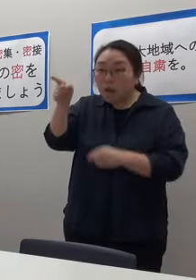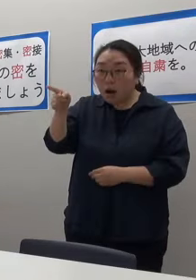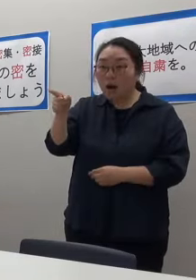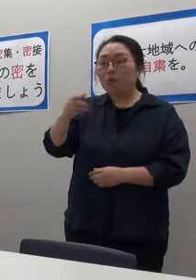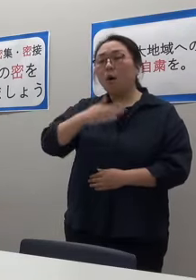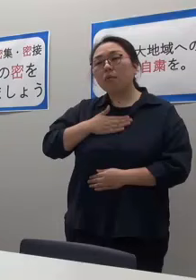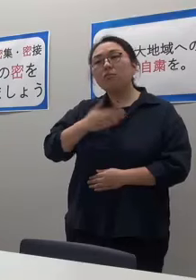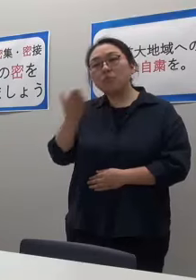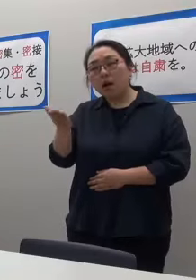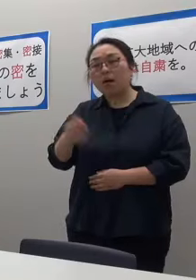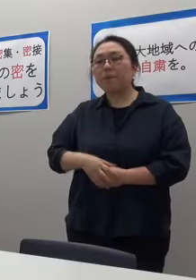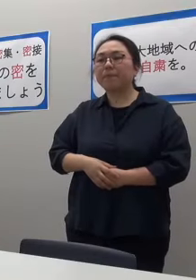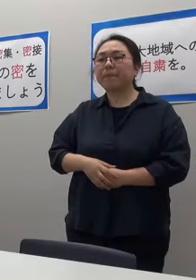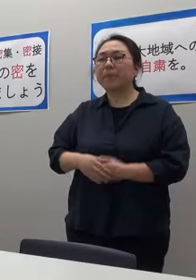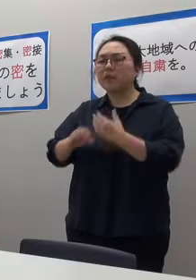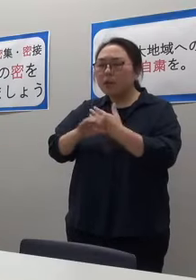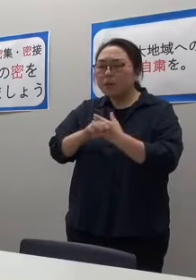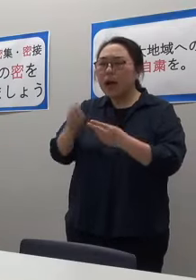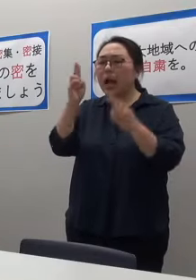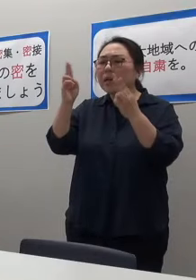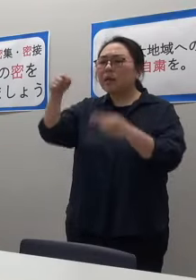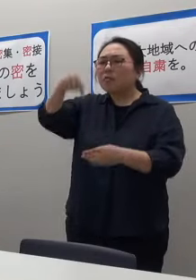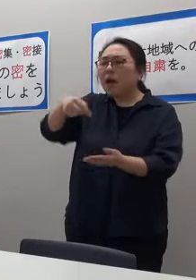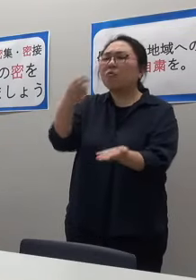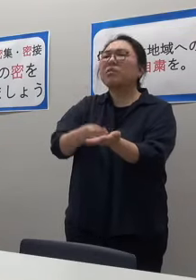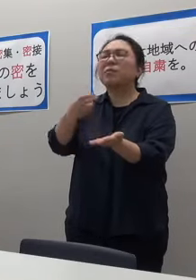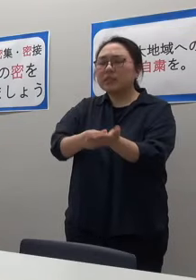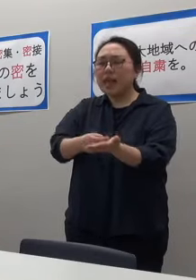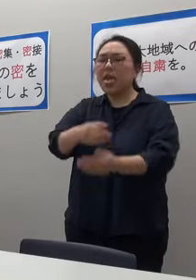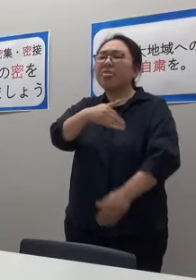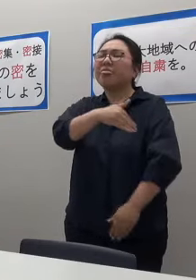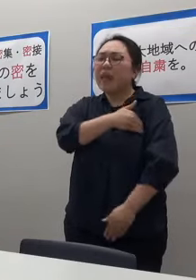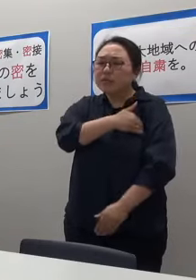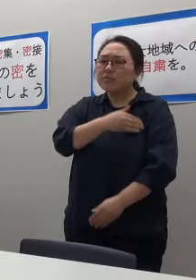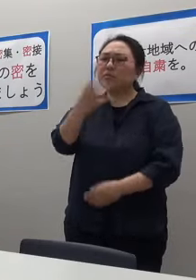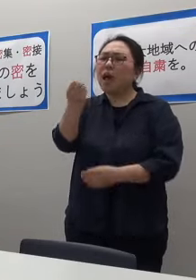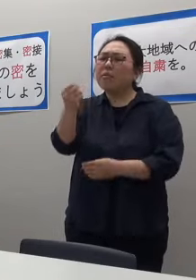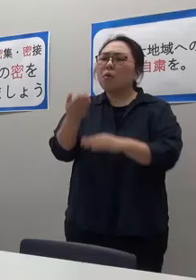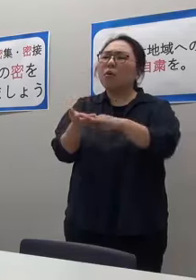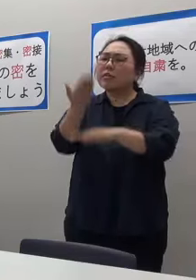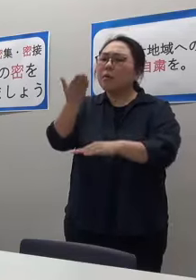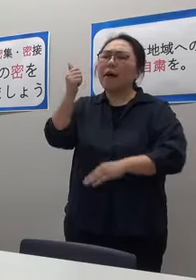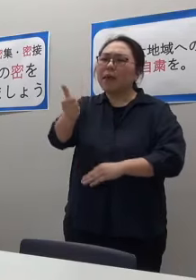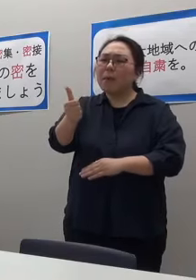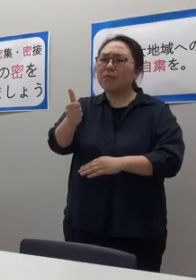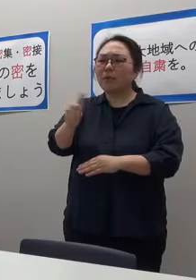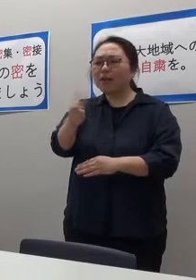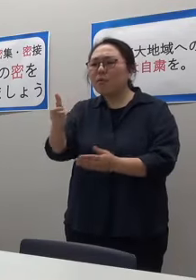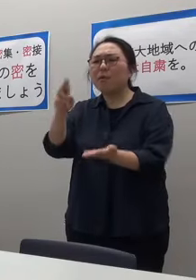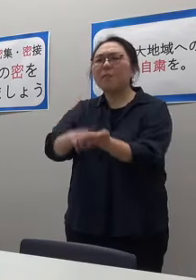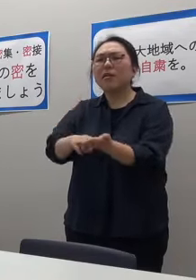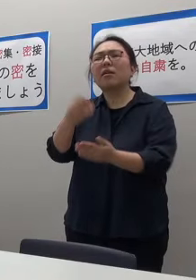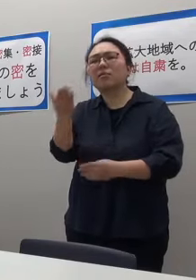要はその内規とかで何度以上だったら出勤したらいけないみたいな決まりとかって、その会社でも受けられてたんでしょうかね、こちらって。確認をお